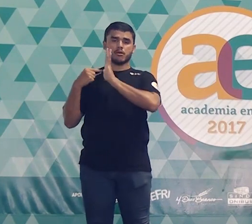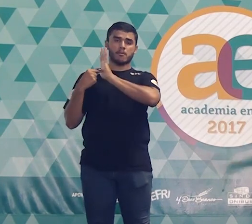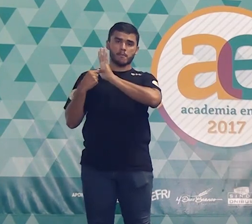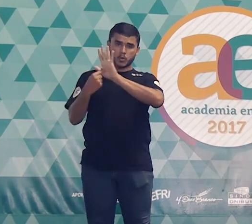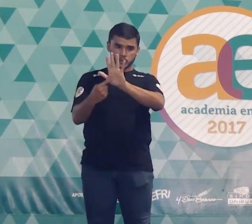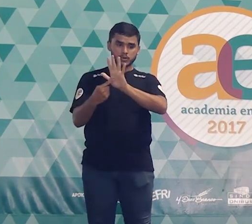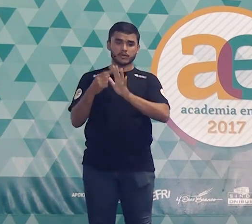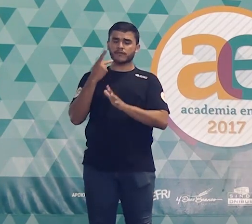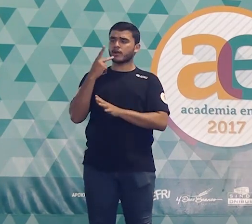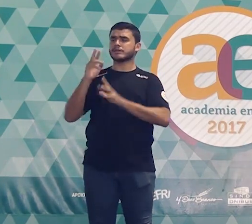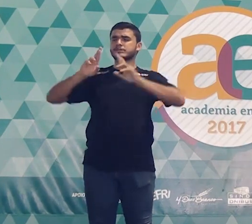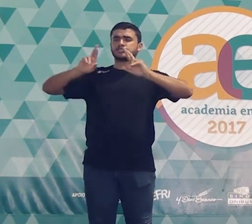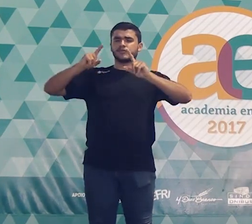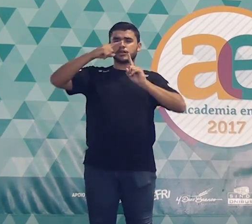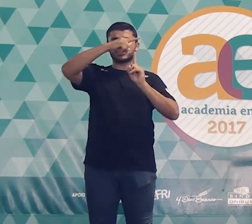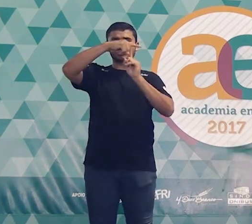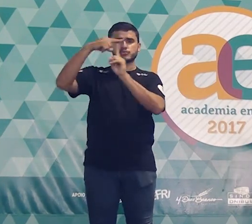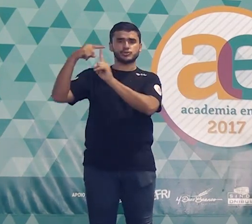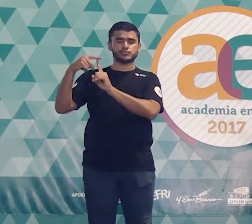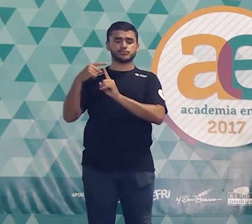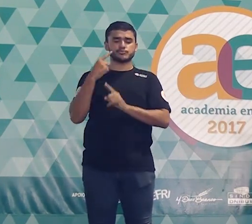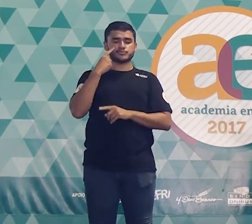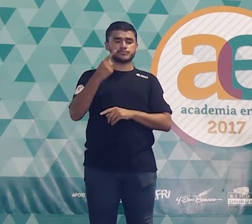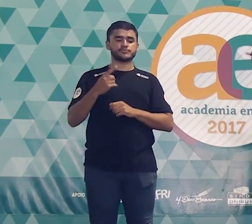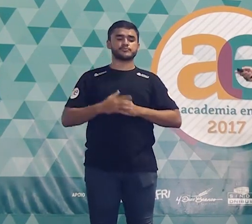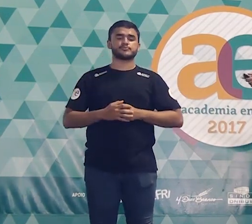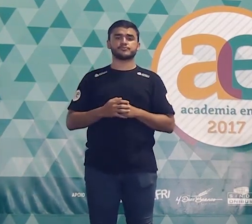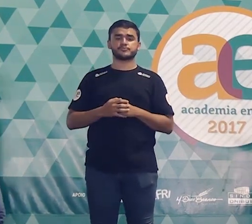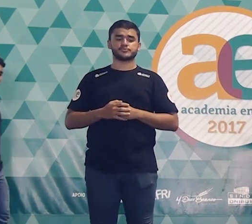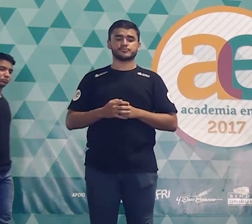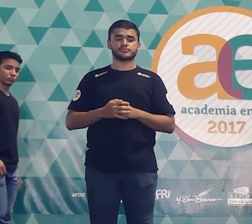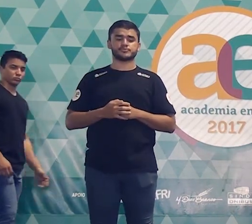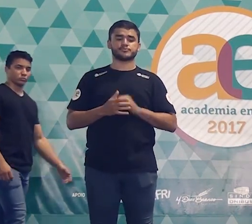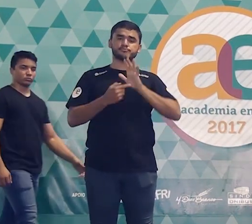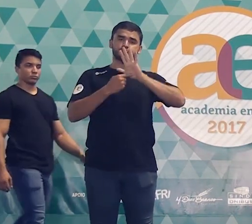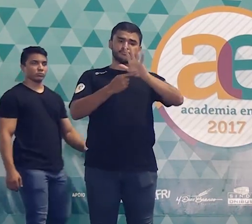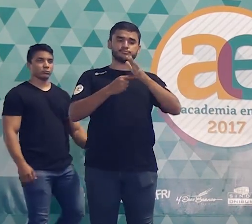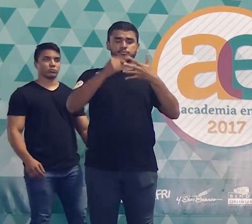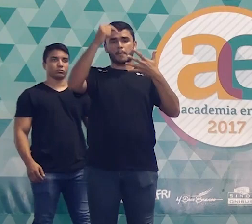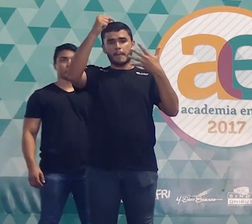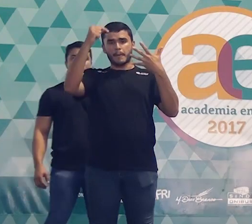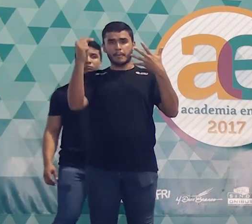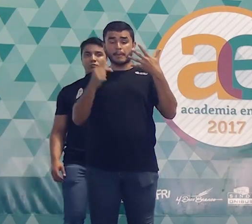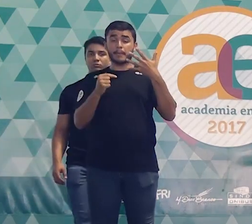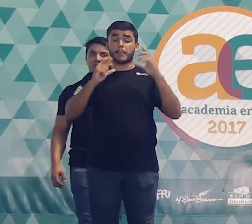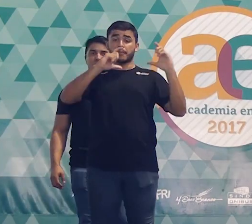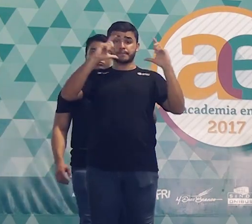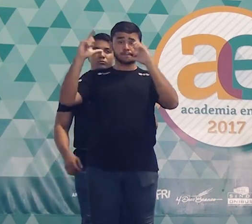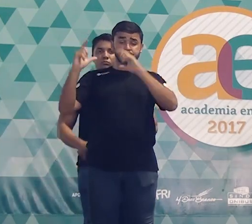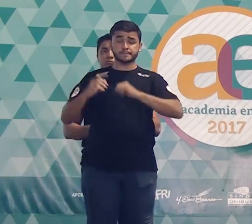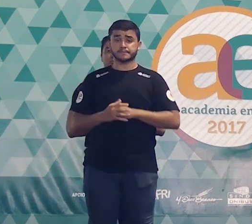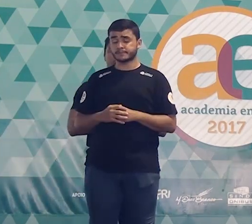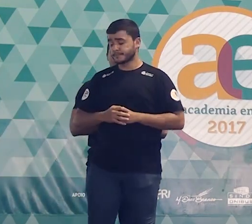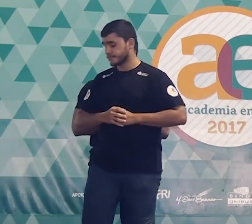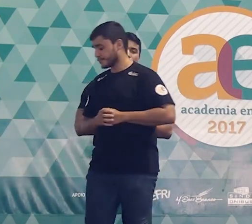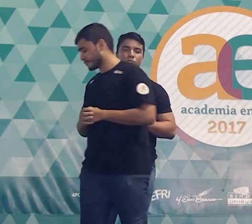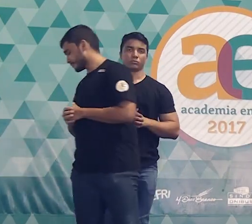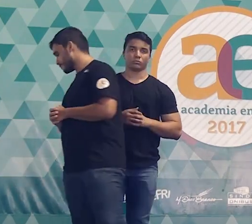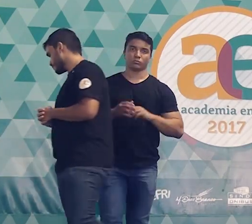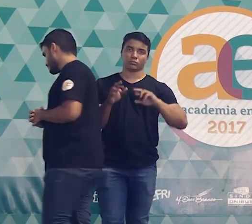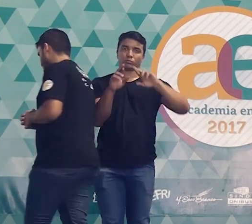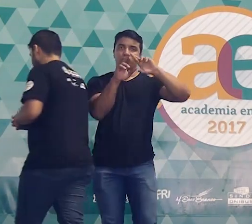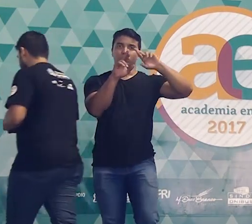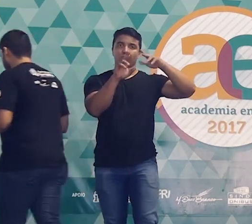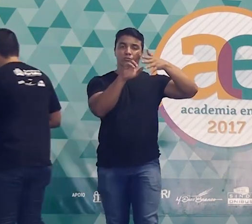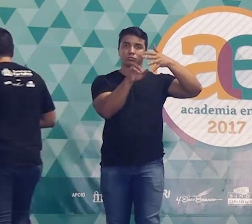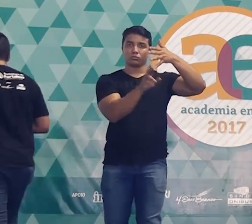vários tipos de plasto, tá? Então existe, por exemplo, o cromoplasto, o cloroplasto, o leucoplasto, os amiloplastos,